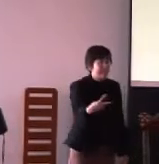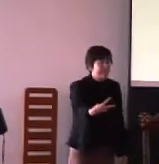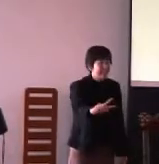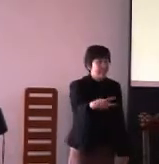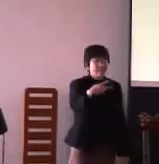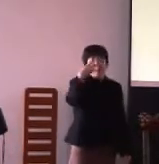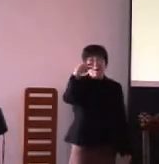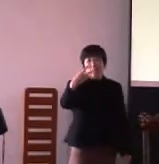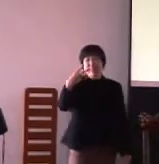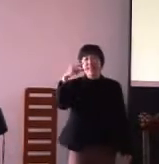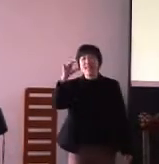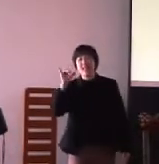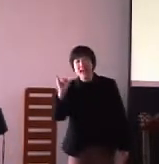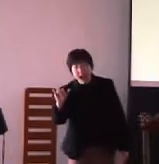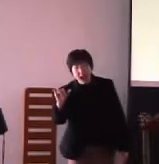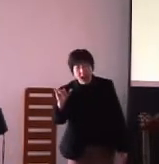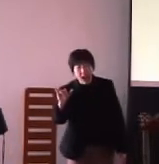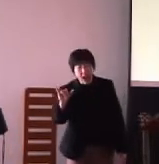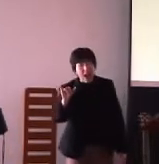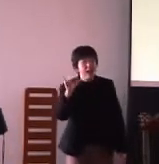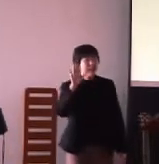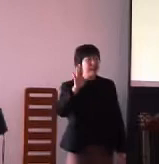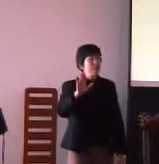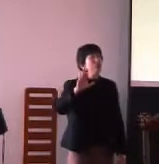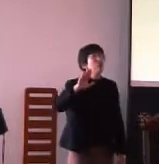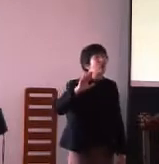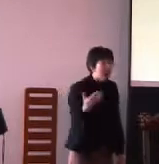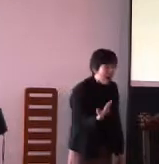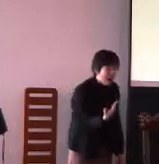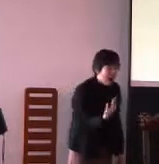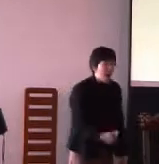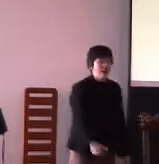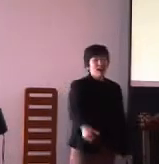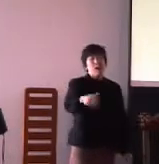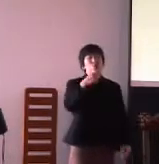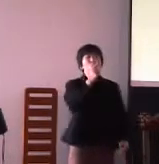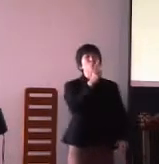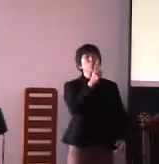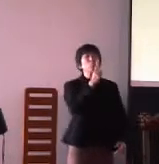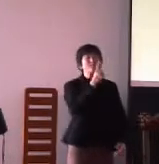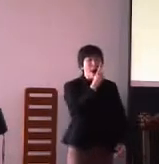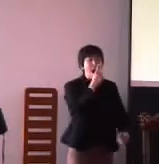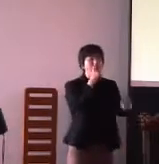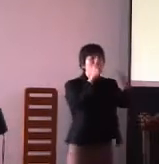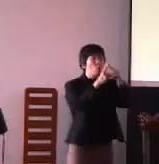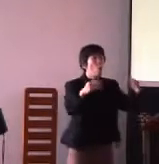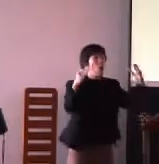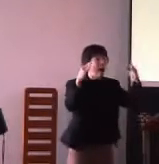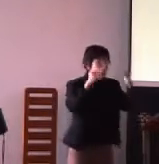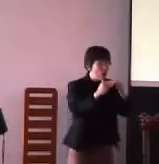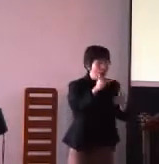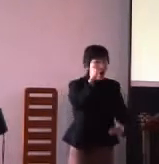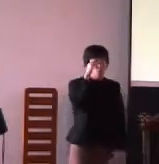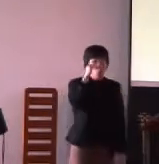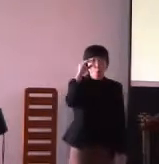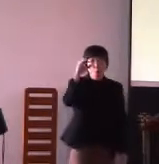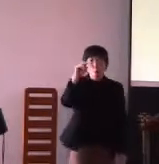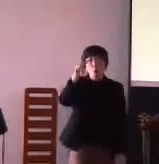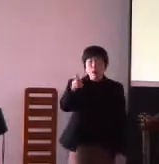氷、指文字ですね。氷宮さん、宮と言いますけれども、徳島の教会では